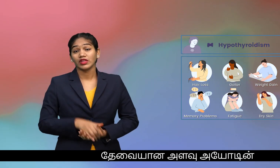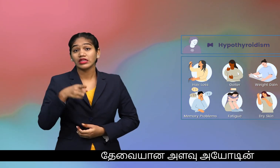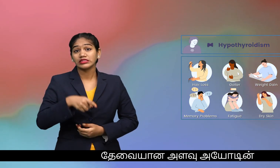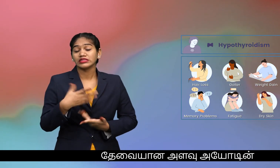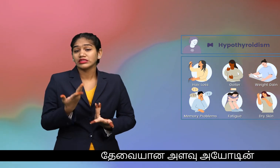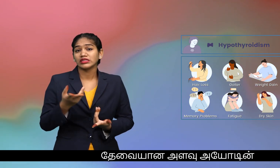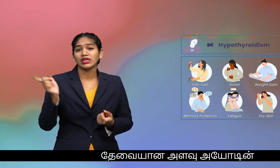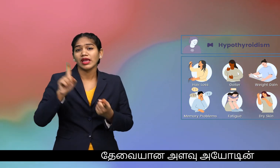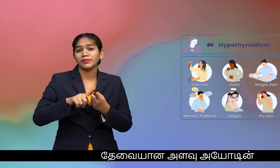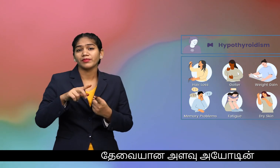தேவையான அளவு அயோடின்